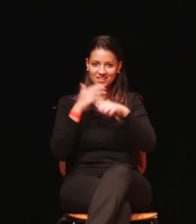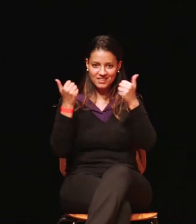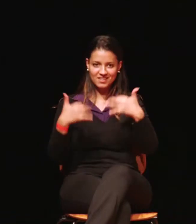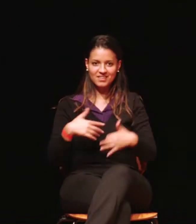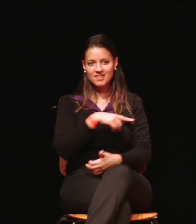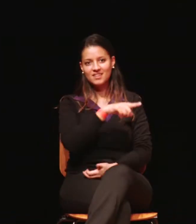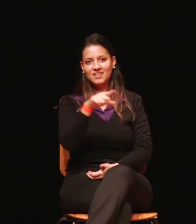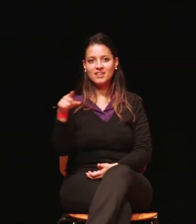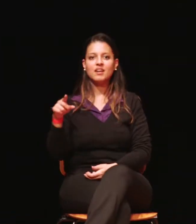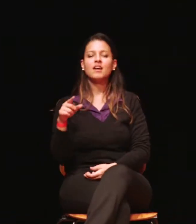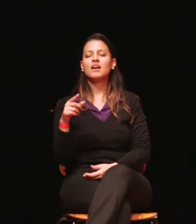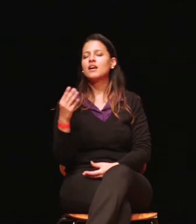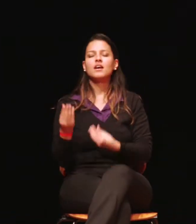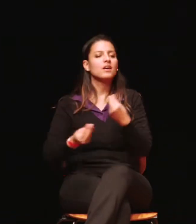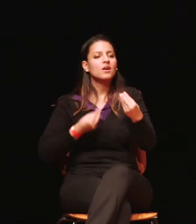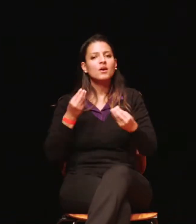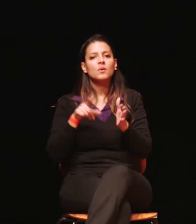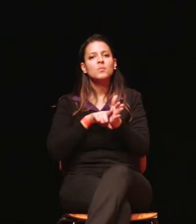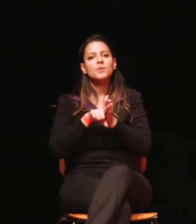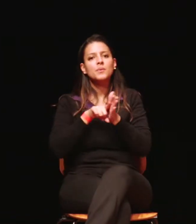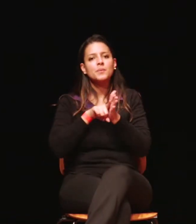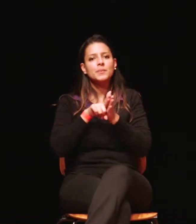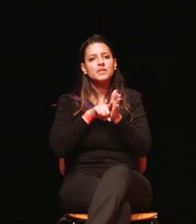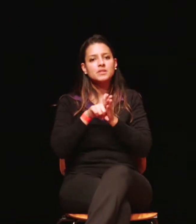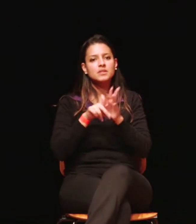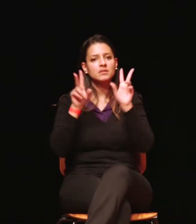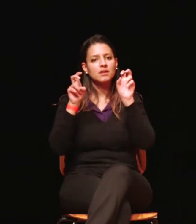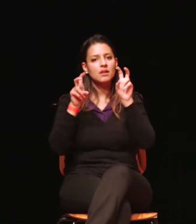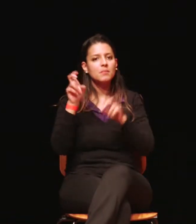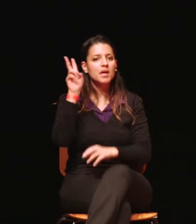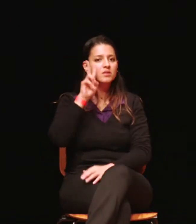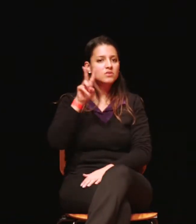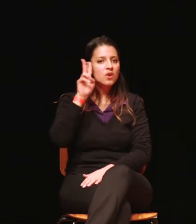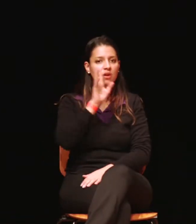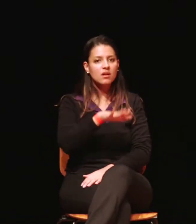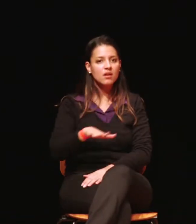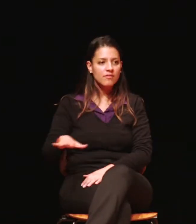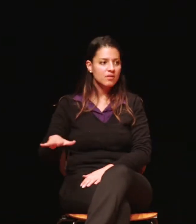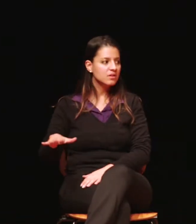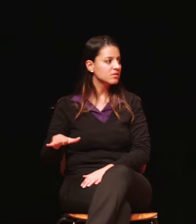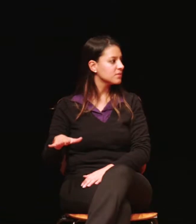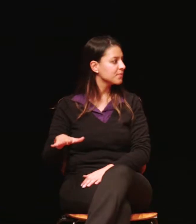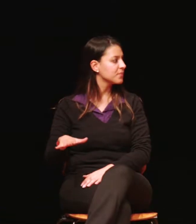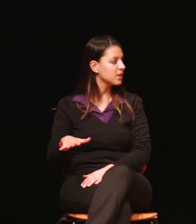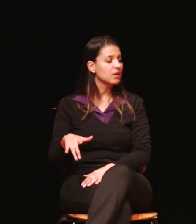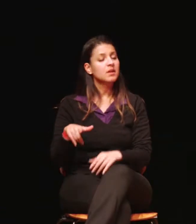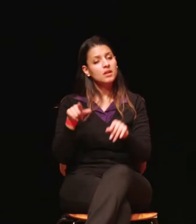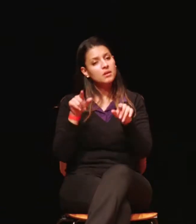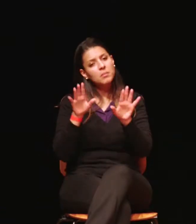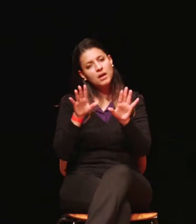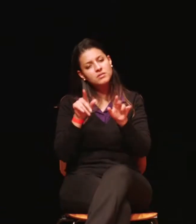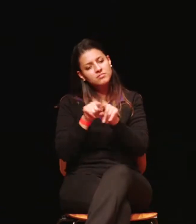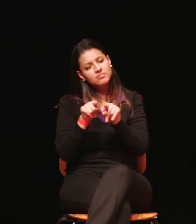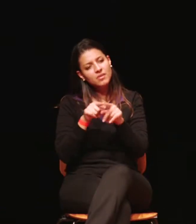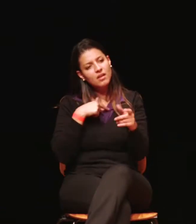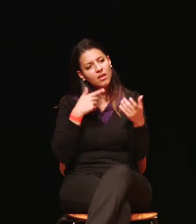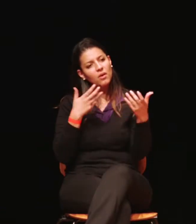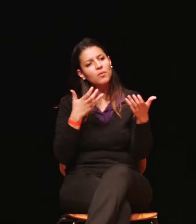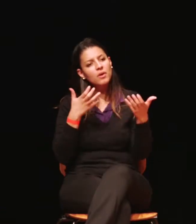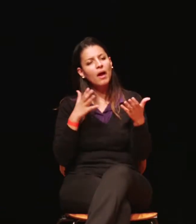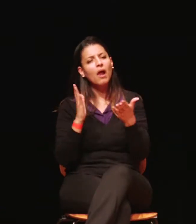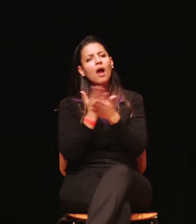maneira como as pesquisas sobre a história da infância são realizadas. De certa maneira, é desdobrar